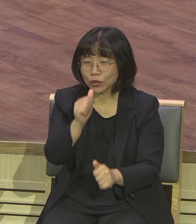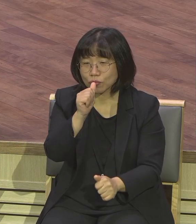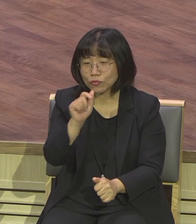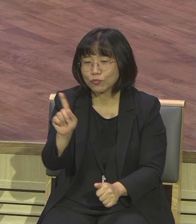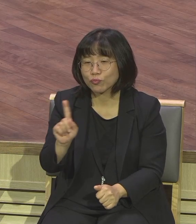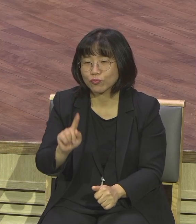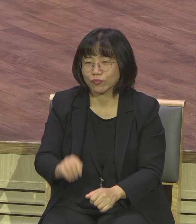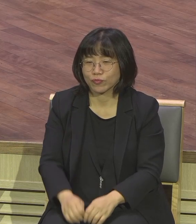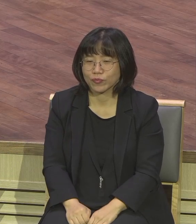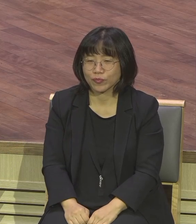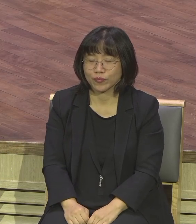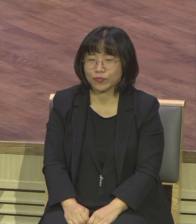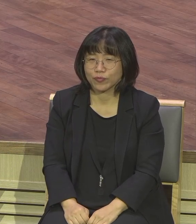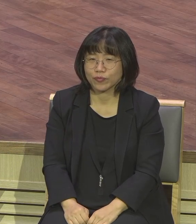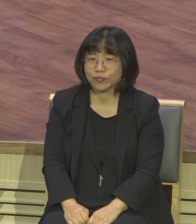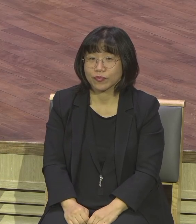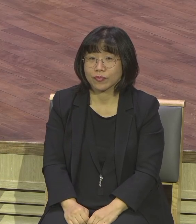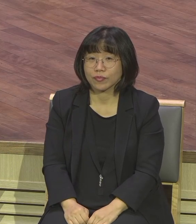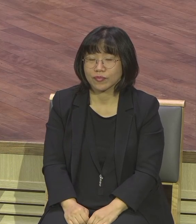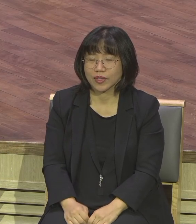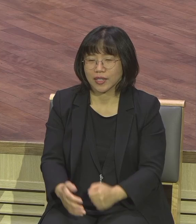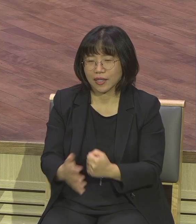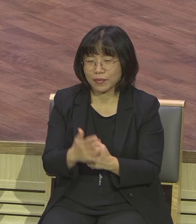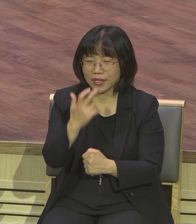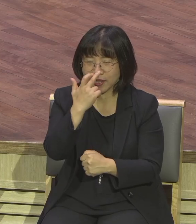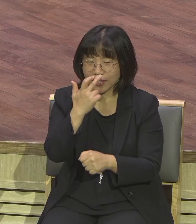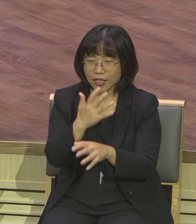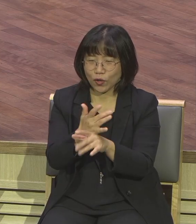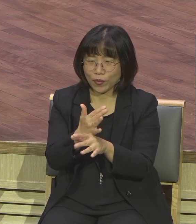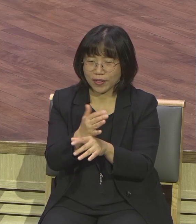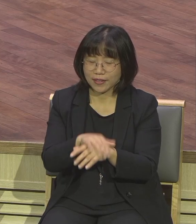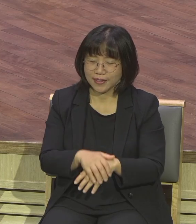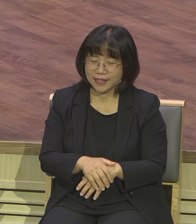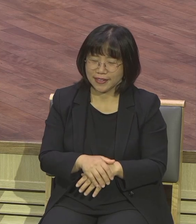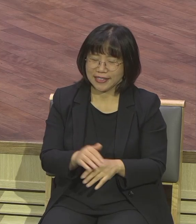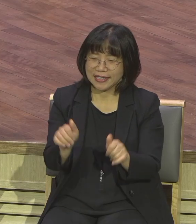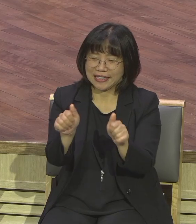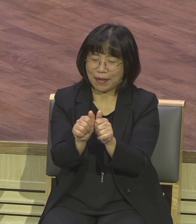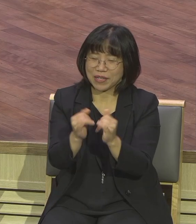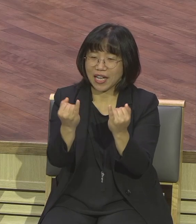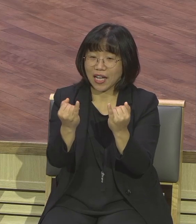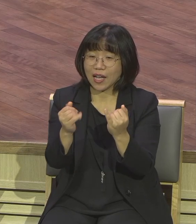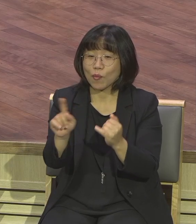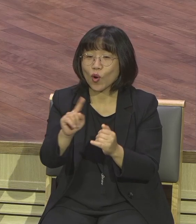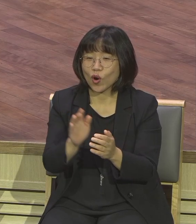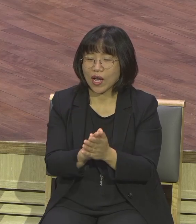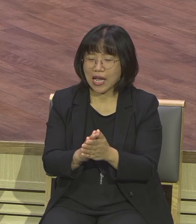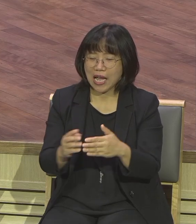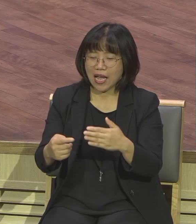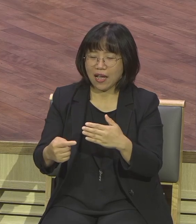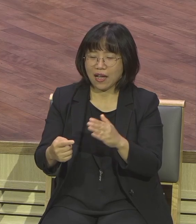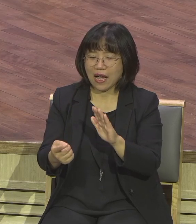아무 하는 게 없어. 그래서 유머가 있어요. 앞판 뒷판을 구별하기 위한 것이다.